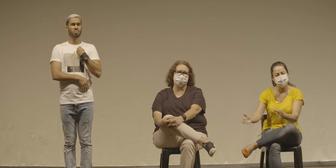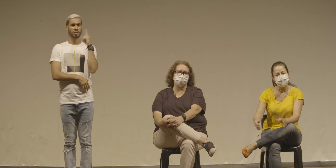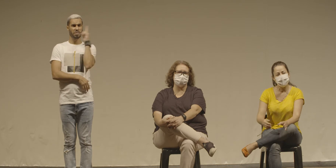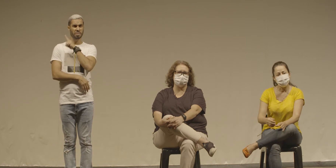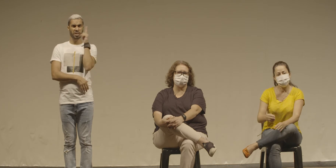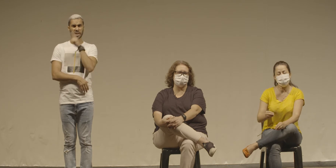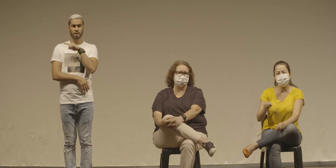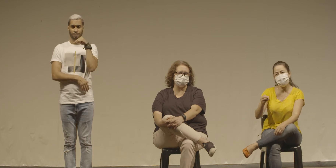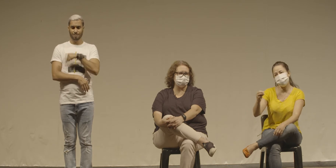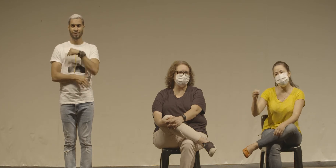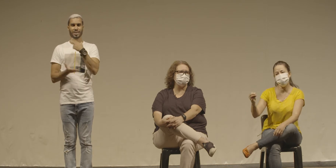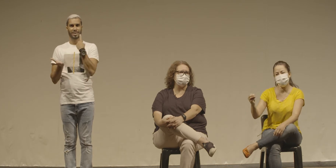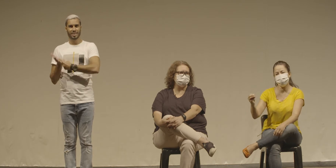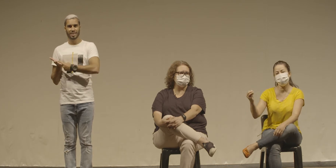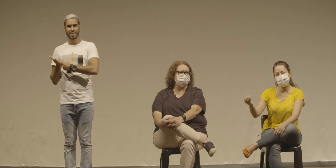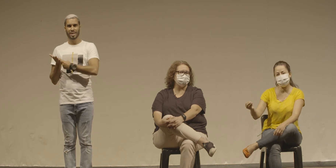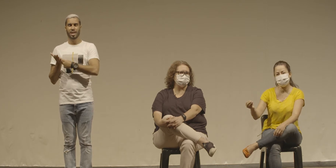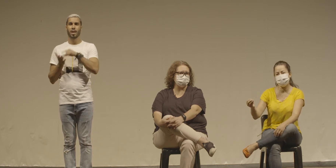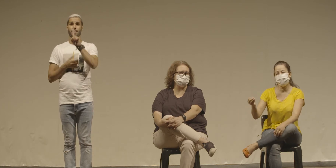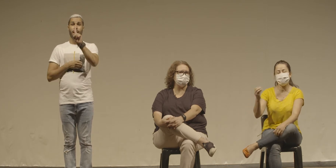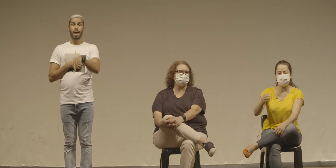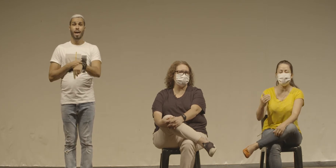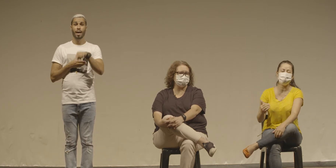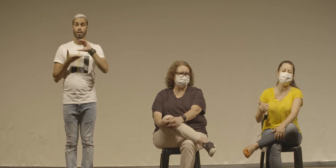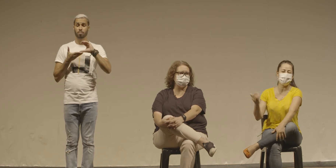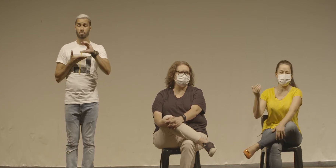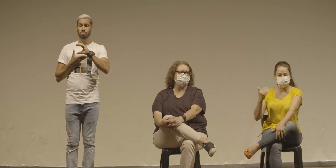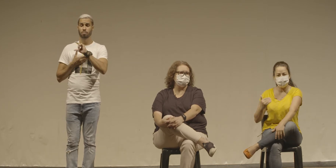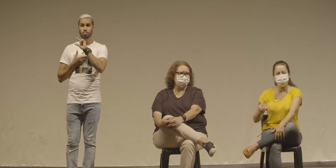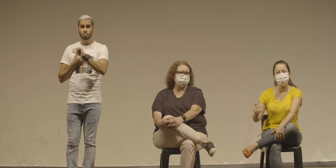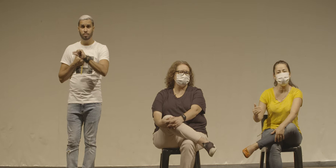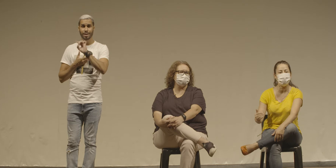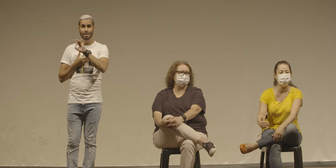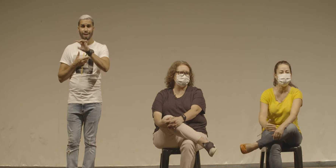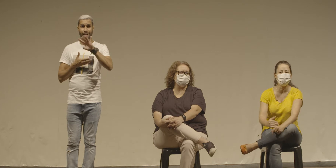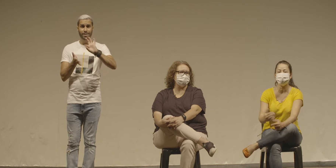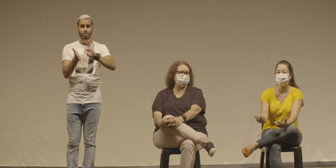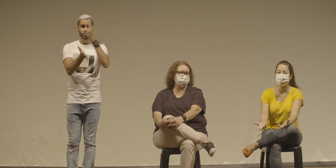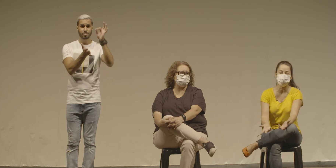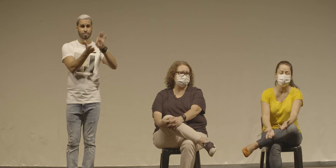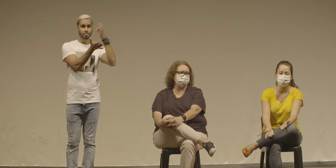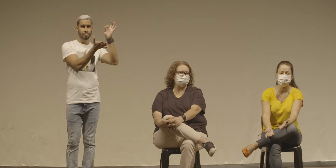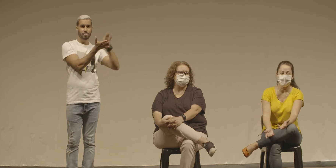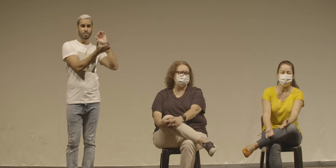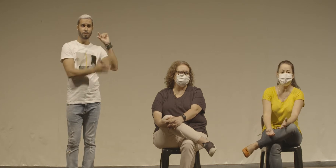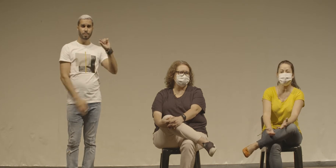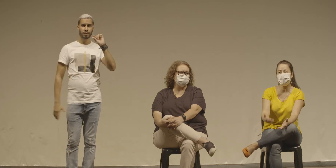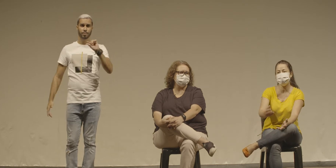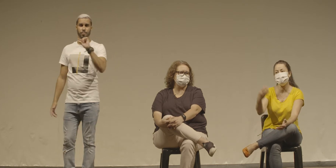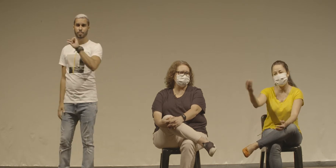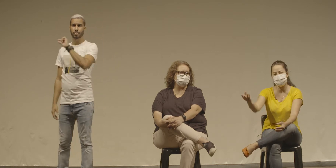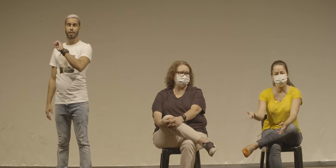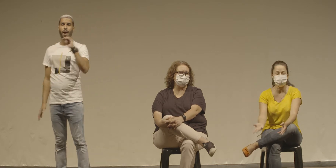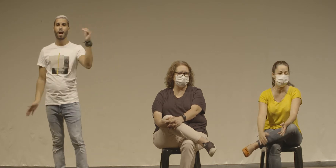cronograma, são pequenas quantias de verba em cada rubrica que vão se escoando e, ao final das contas, você